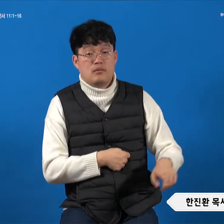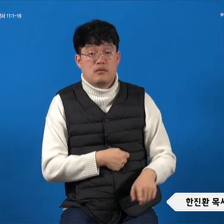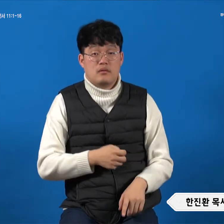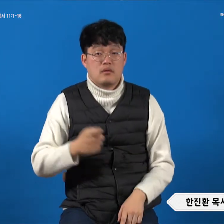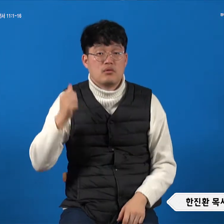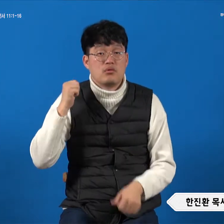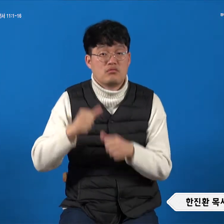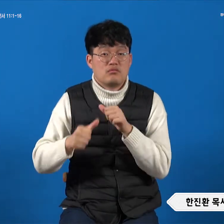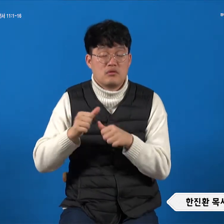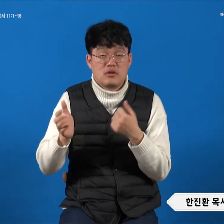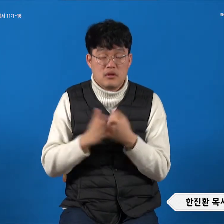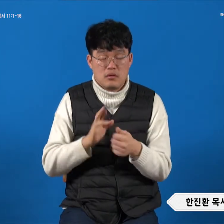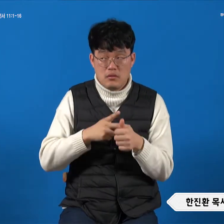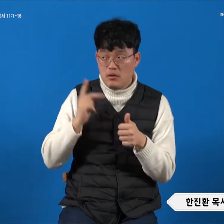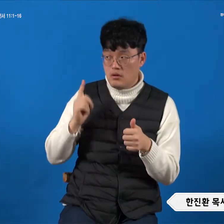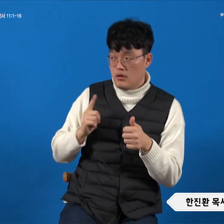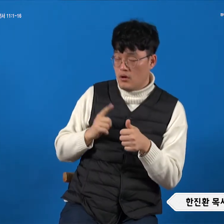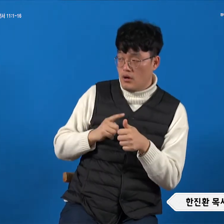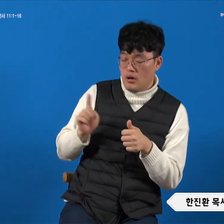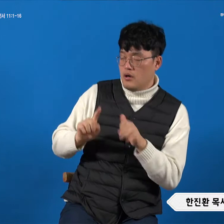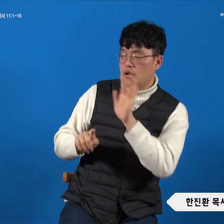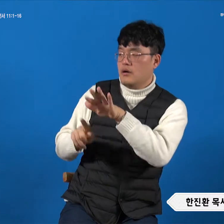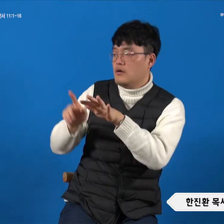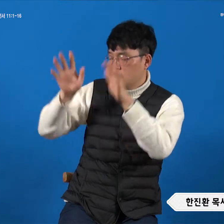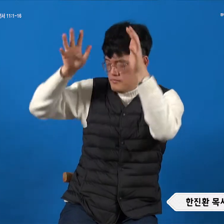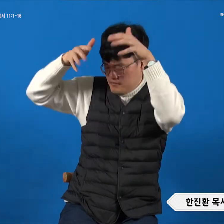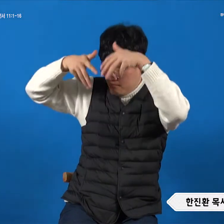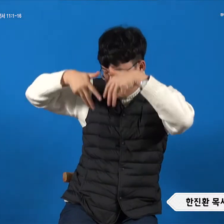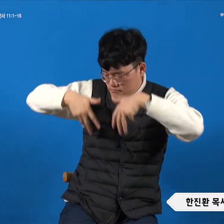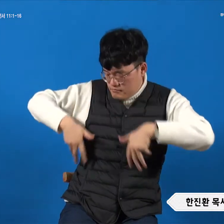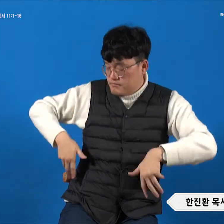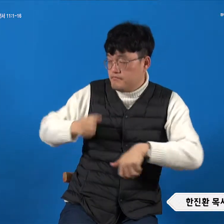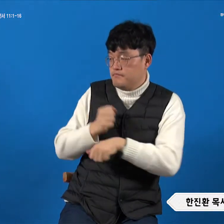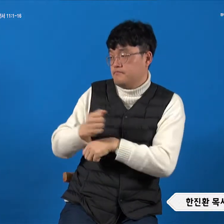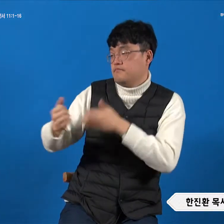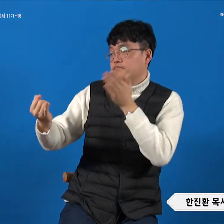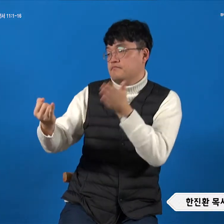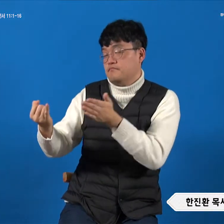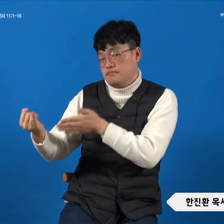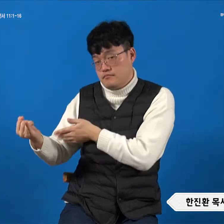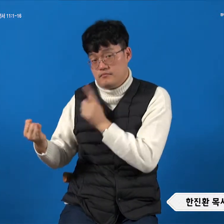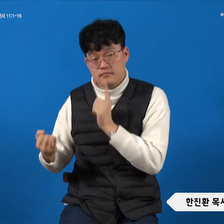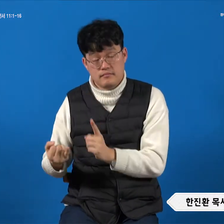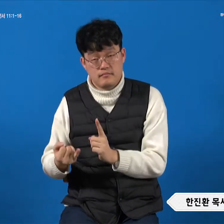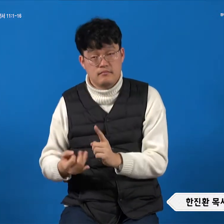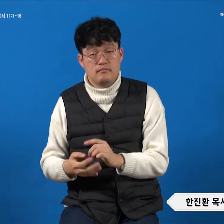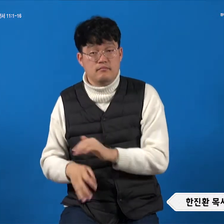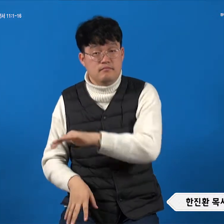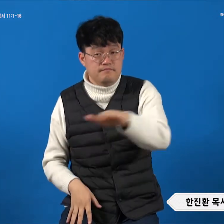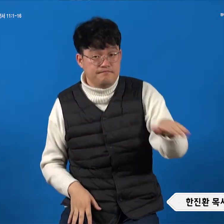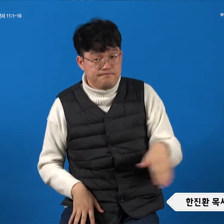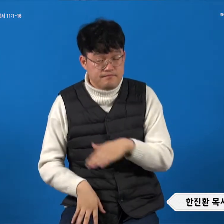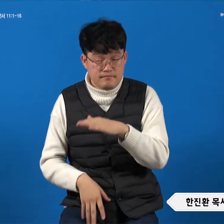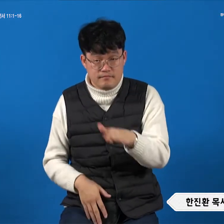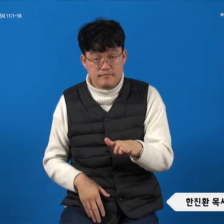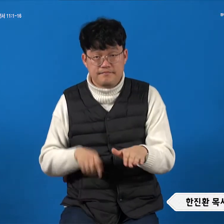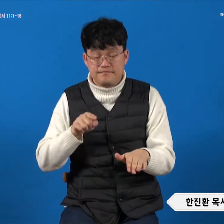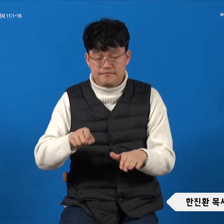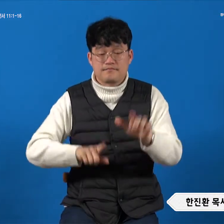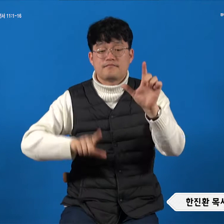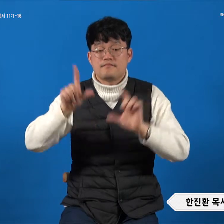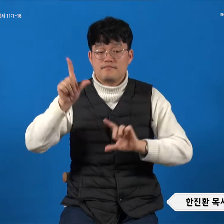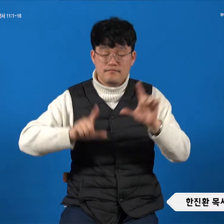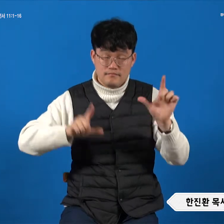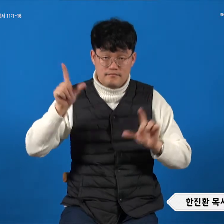않겠습니까? 그래서 바울 사도가 노울을 쓰라고 한 것입니다. 우리가 무슨 이